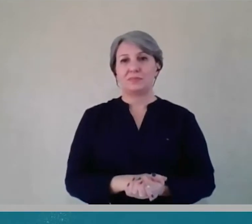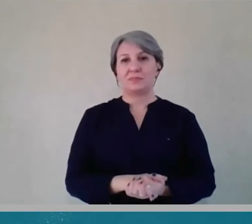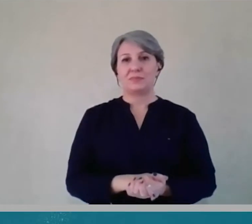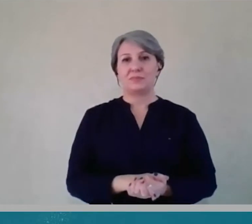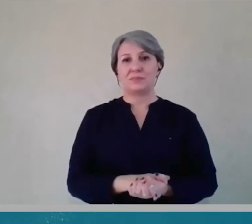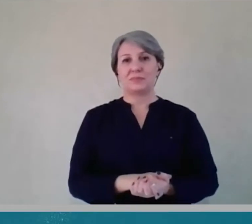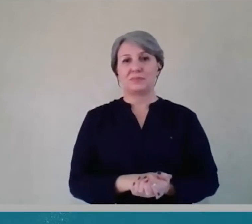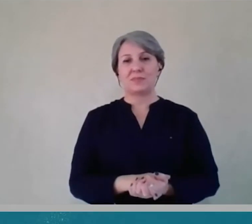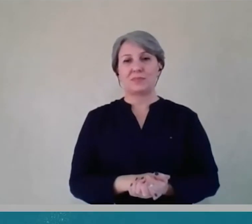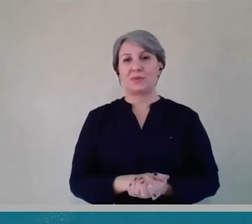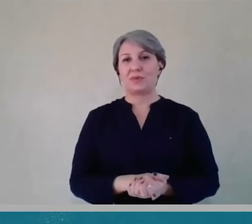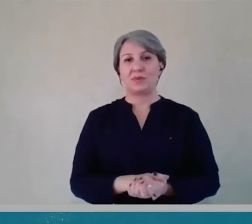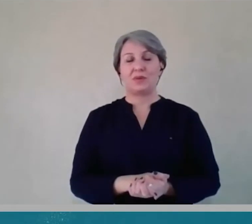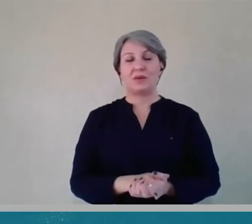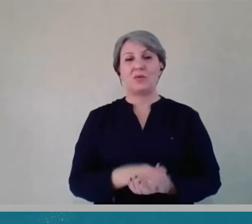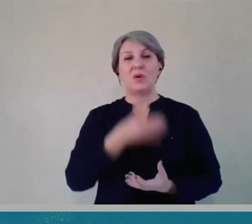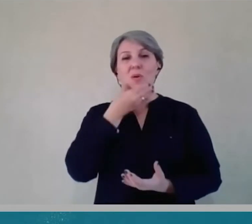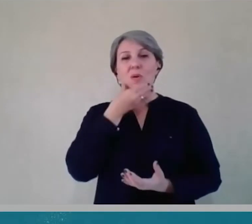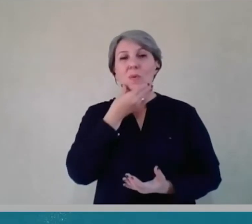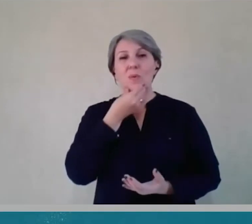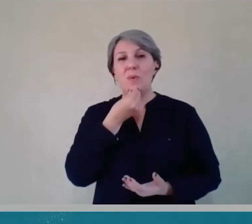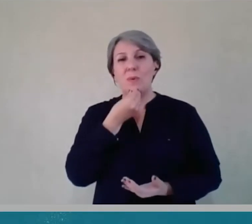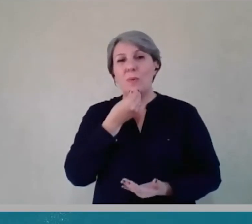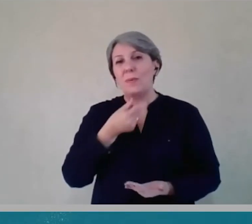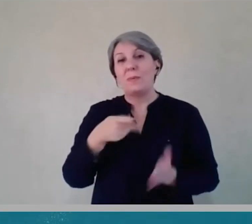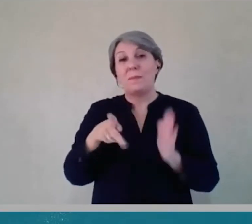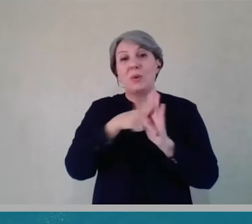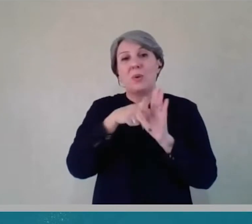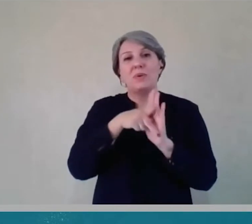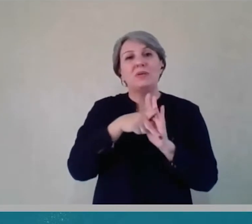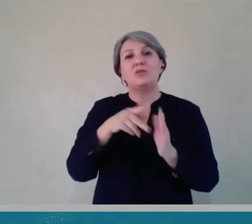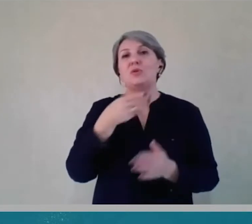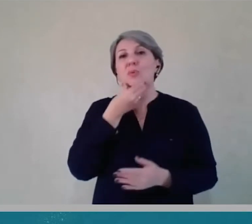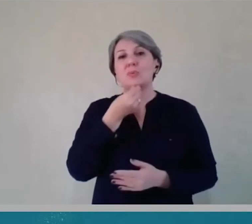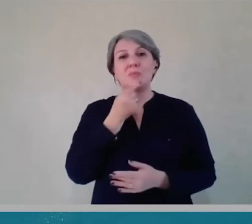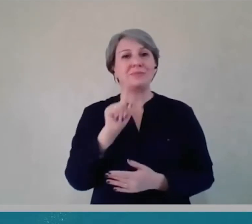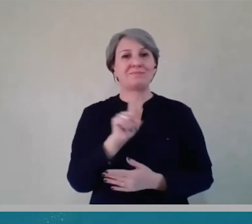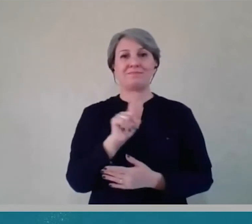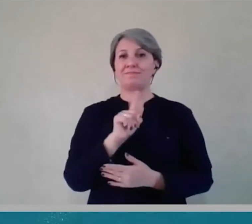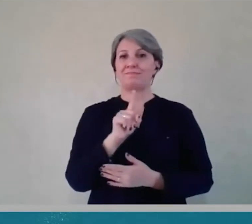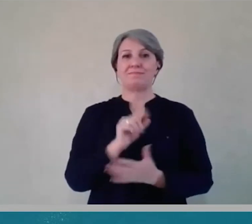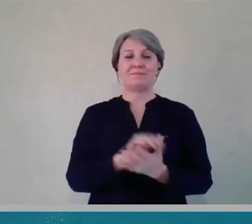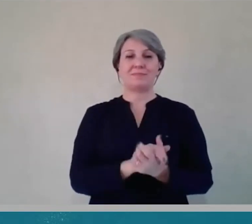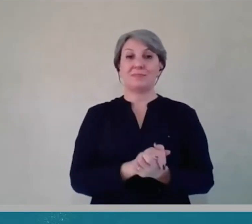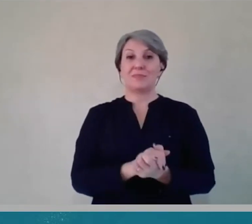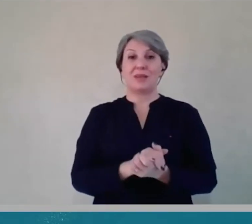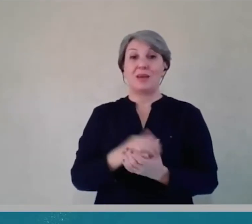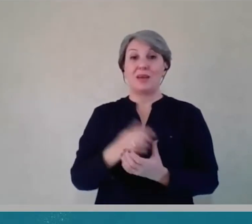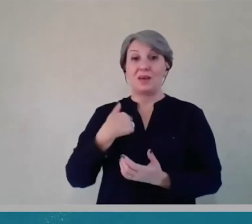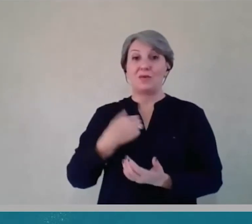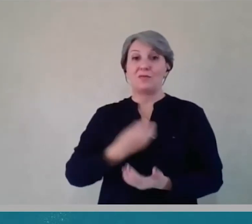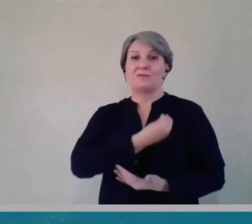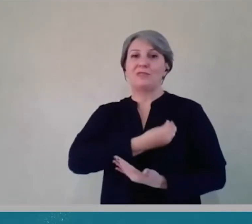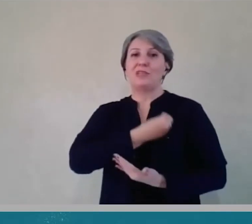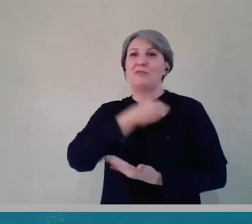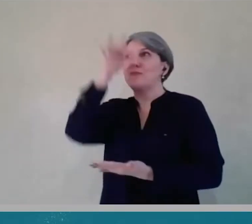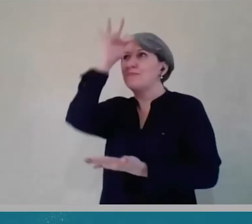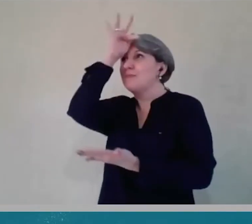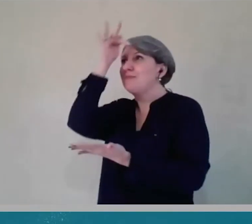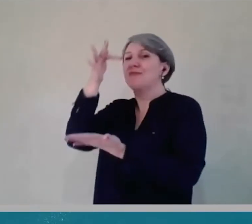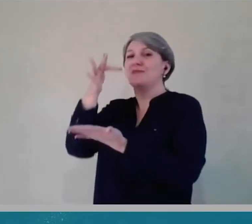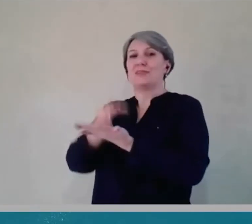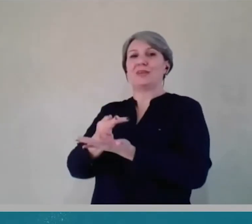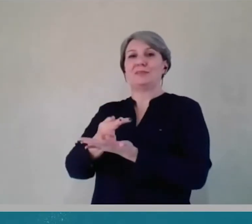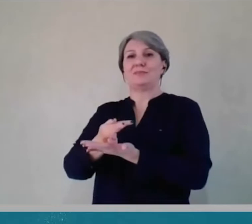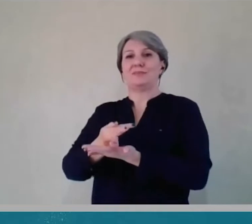pela fé. Eu vivo pela fé. Gálatas 2:20 fala: já estou crucificado